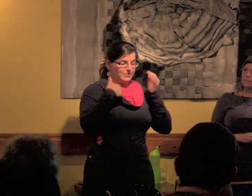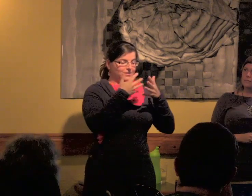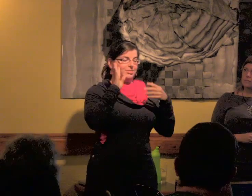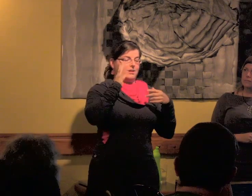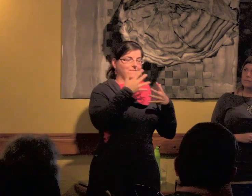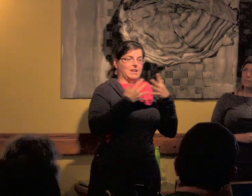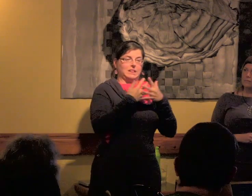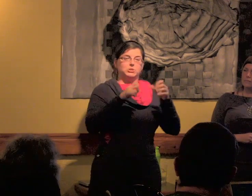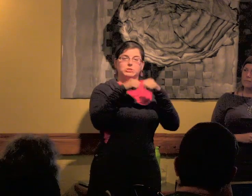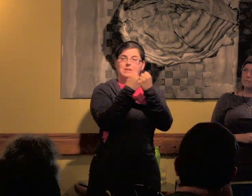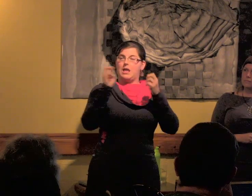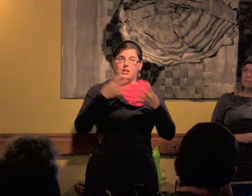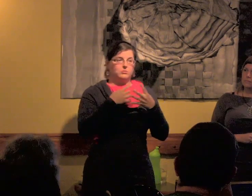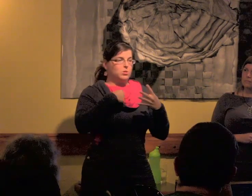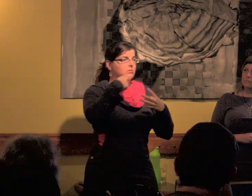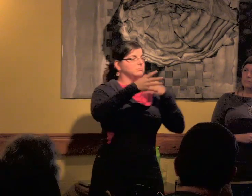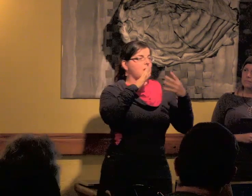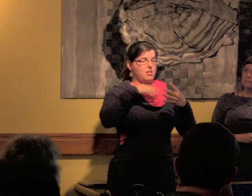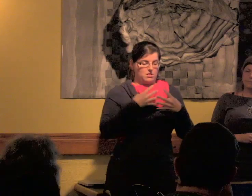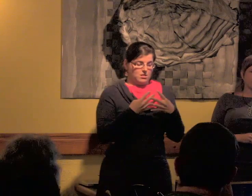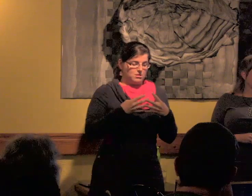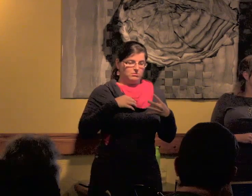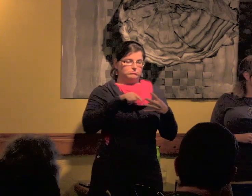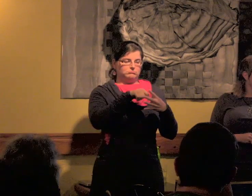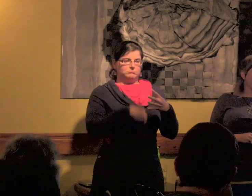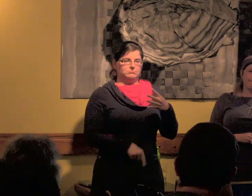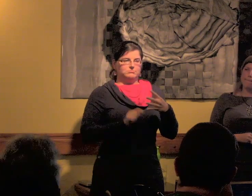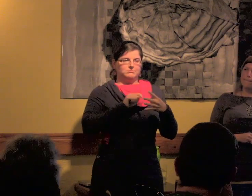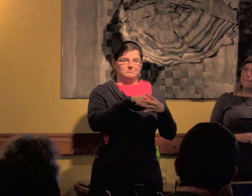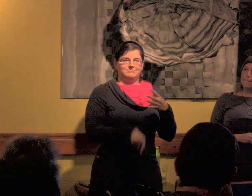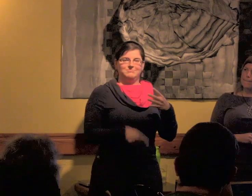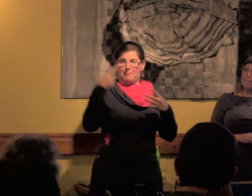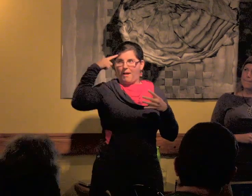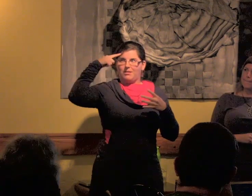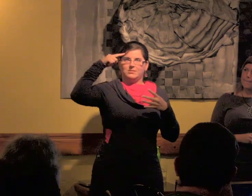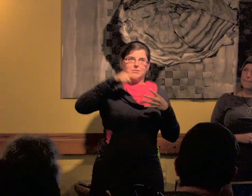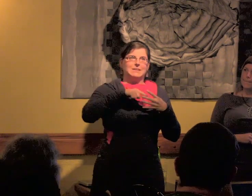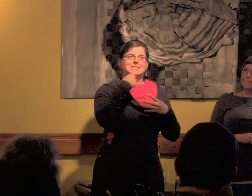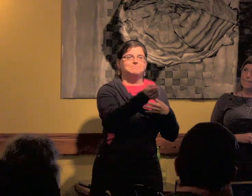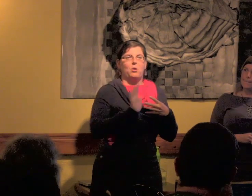les parents sont sourds. Et chaque personne a un filtre social, c'est-à-dire que les choses